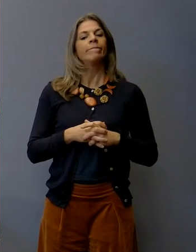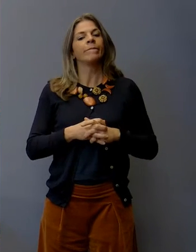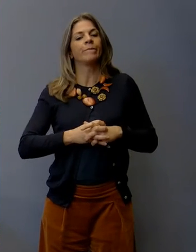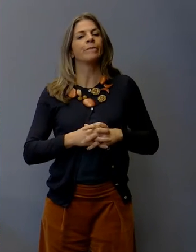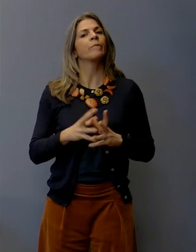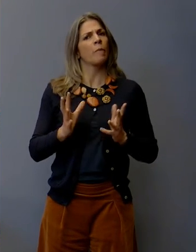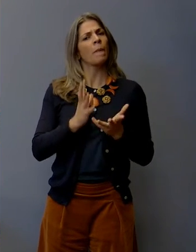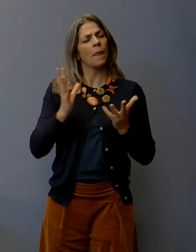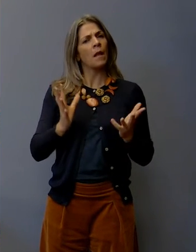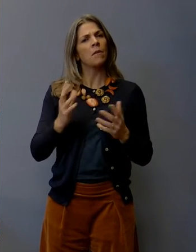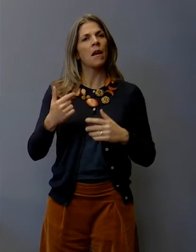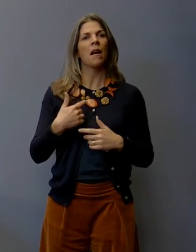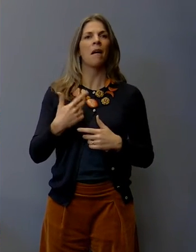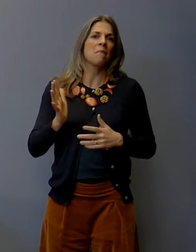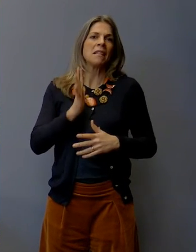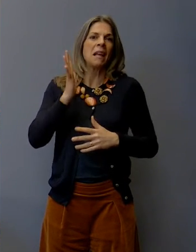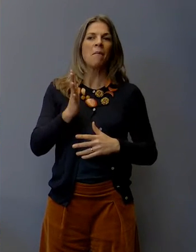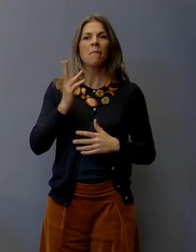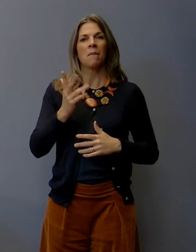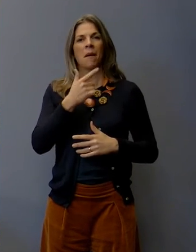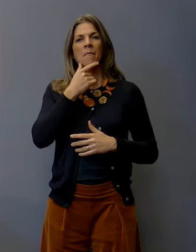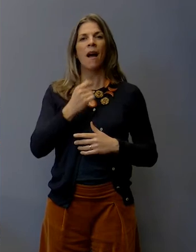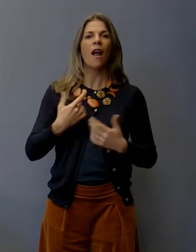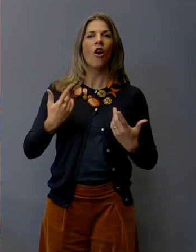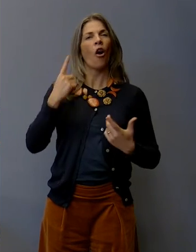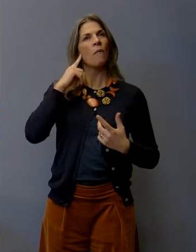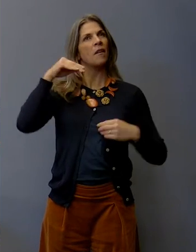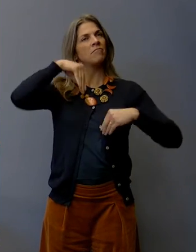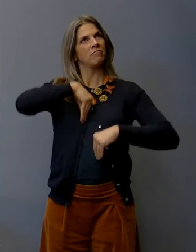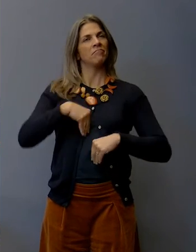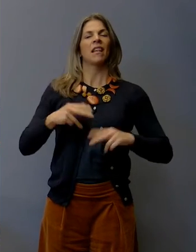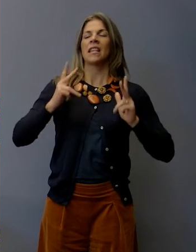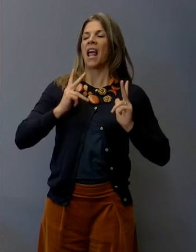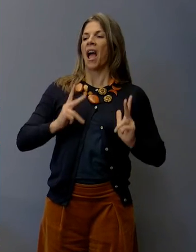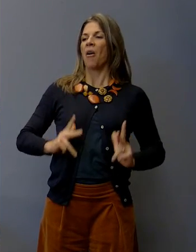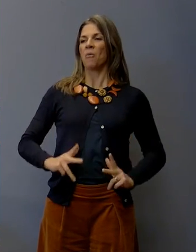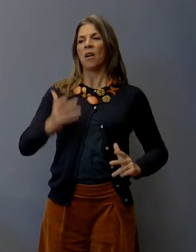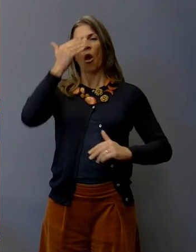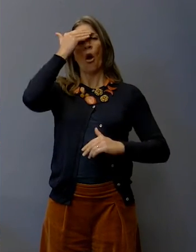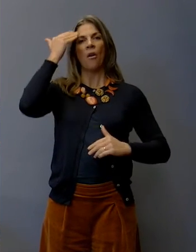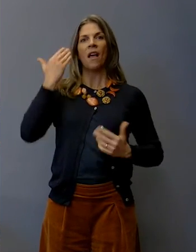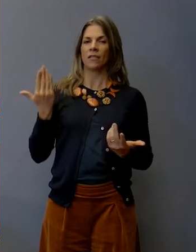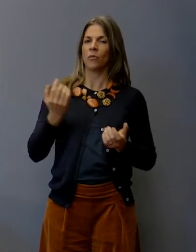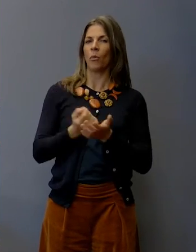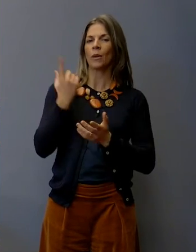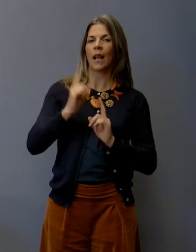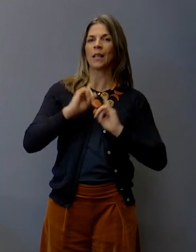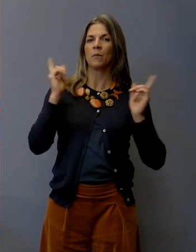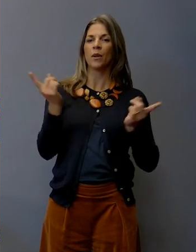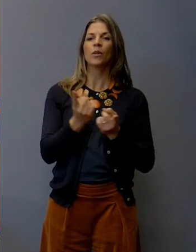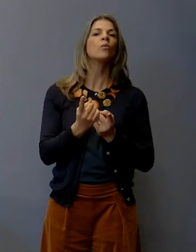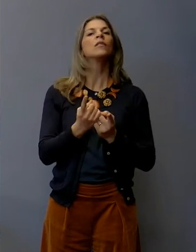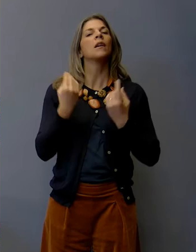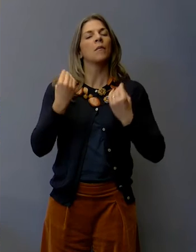potersi guardare allo specchio serenamente la verità che i bilanci sono il bilancio e lato istituzionale politico più importante